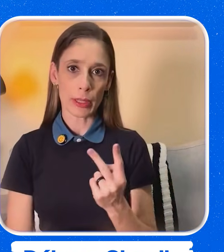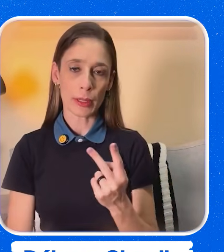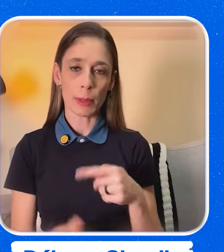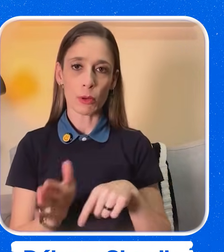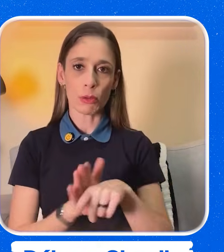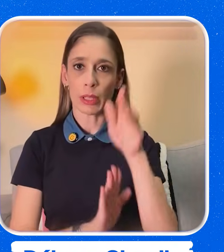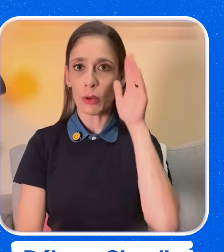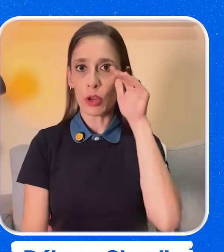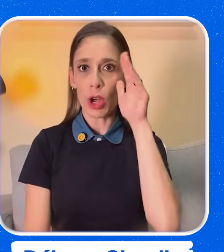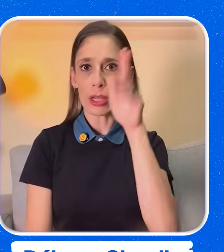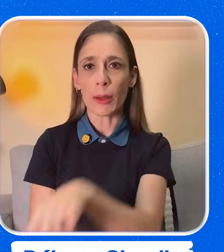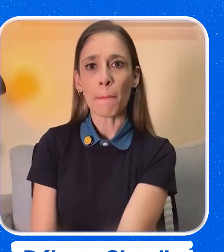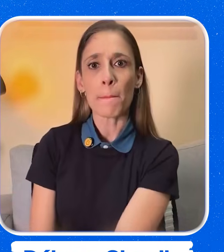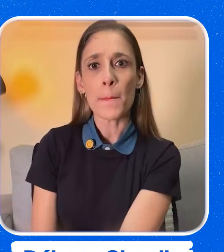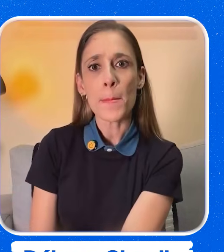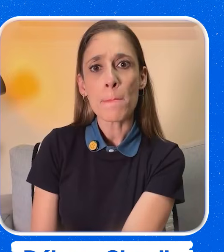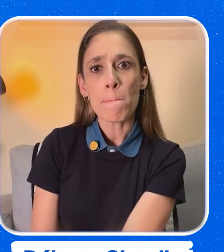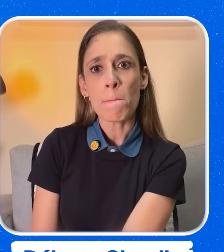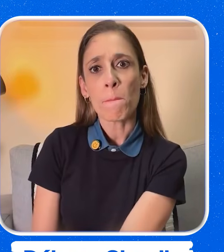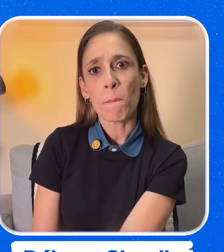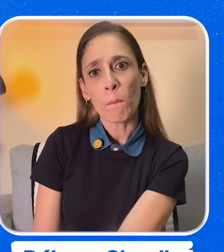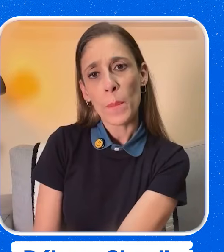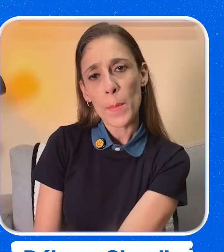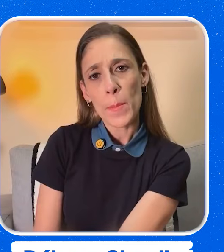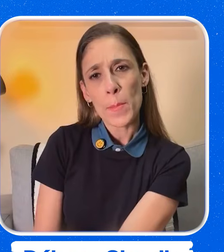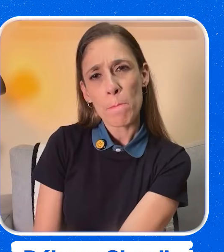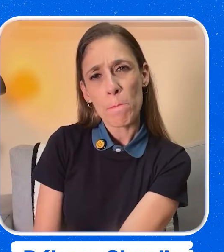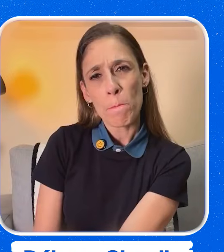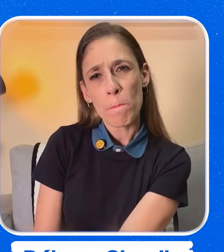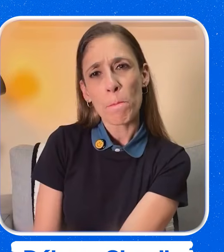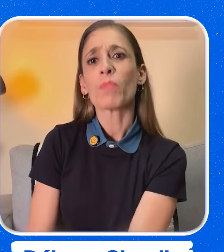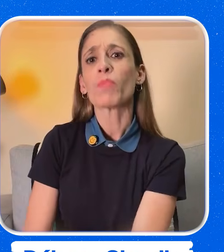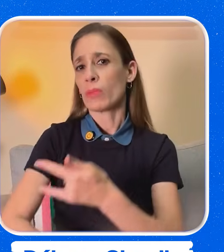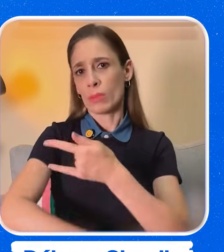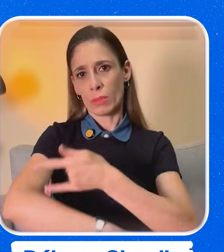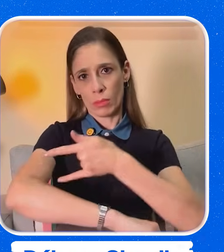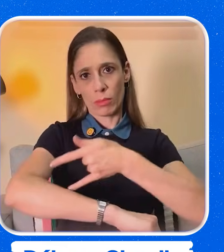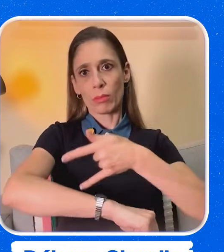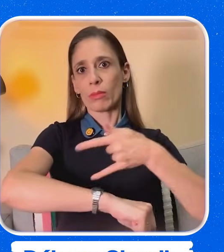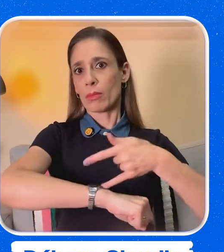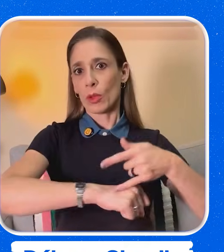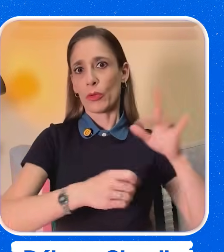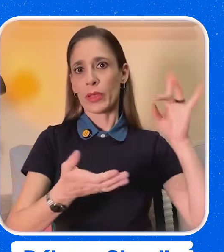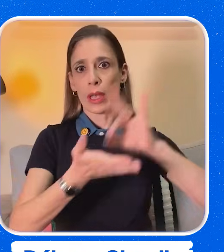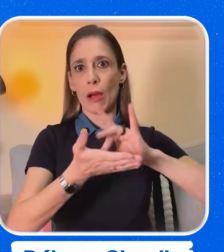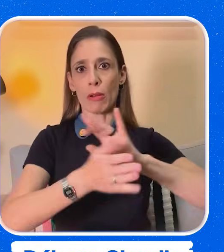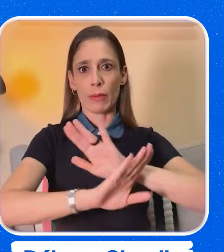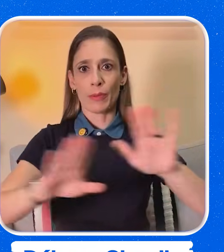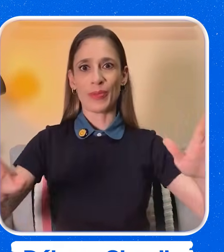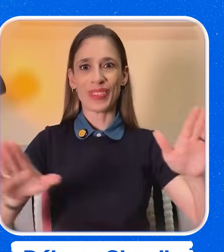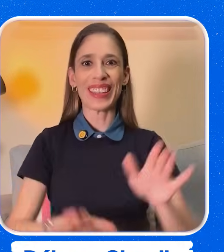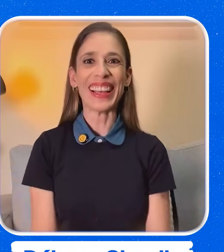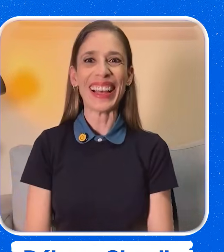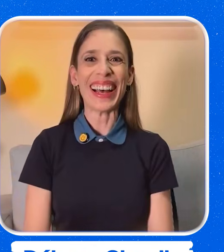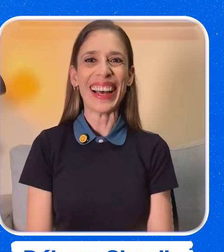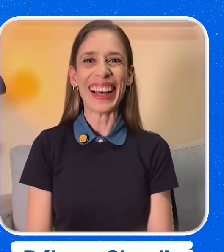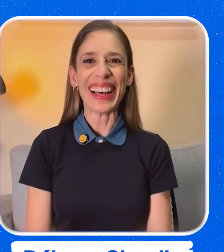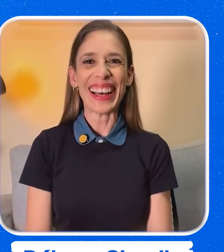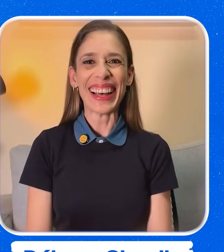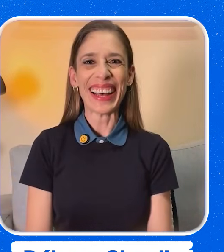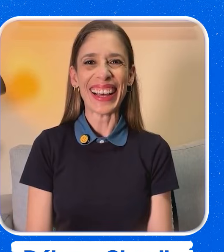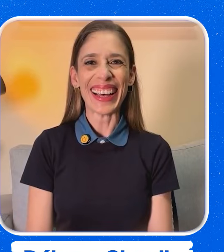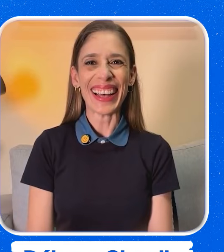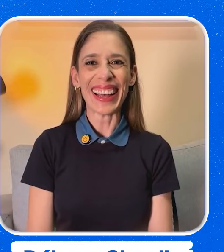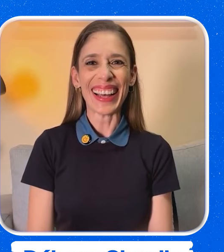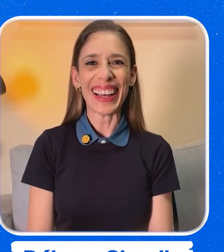os dois. Pergunta de curiosa. No profissional eu uso Geni. No oficial. Eu tô